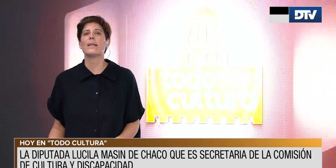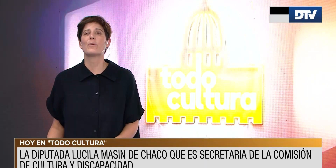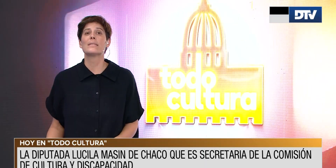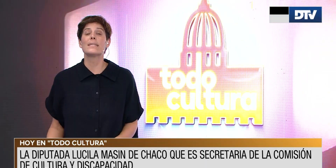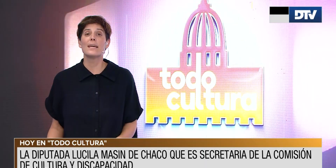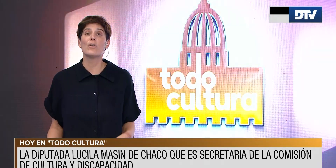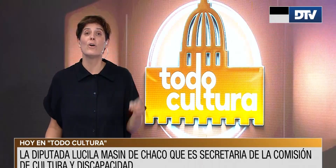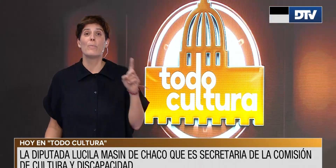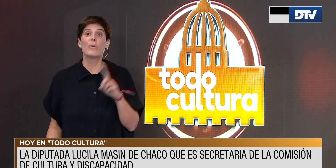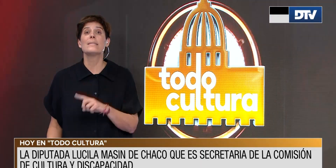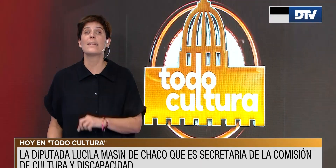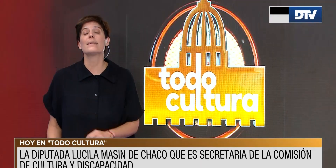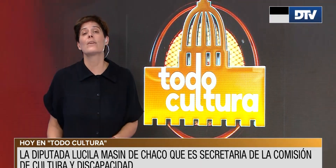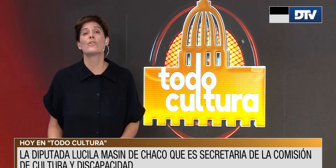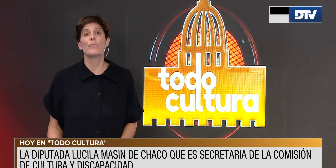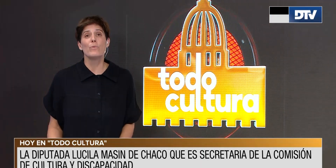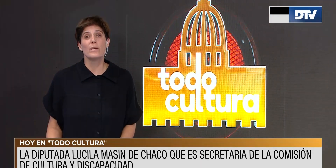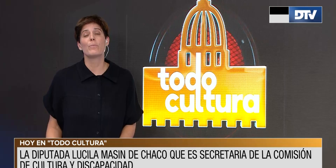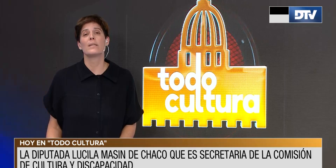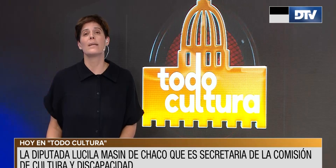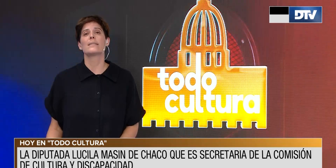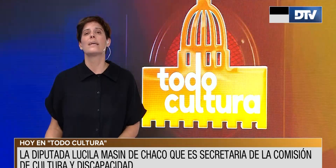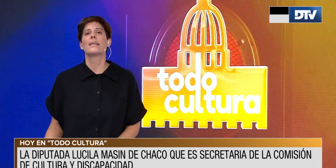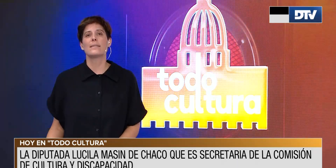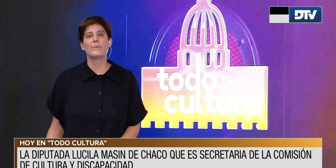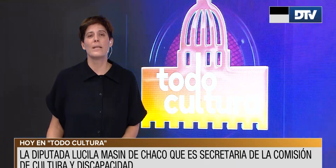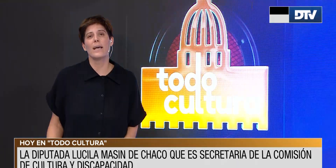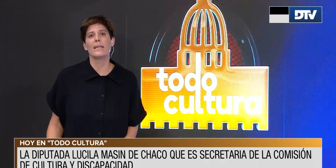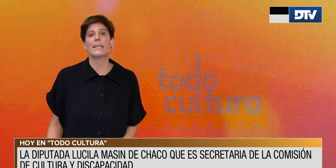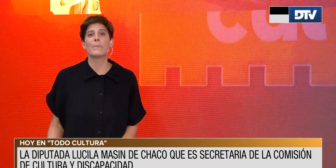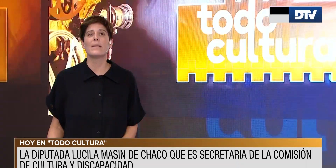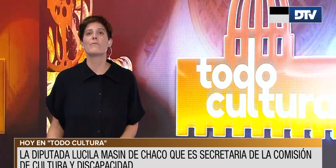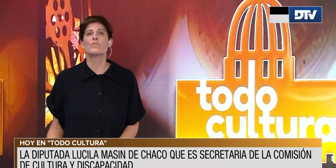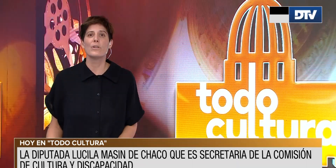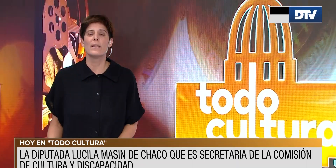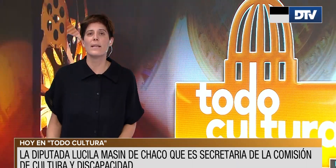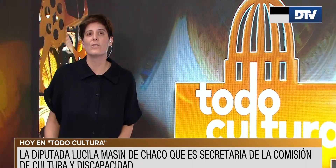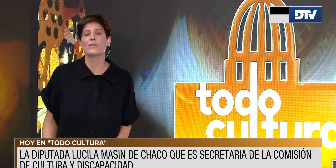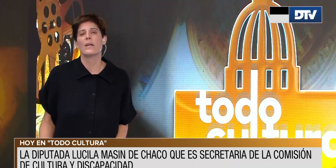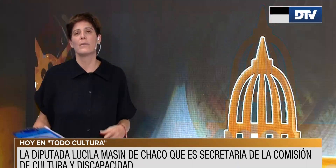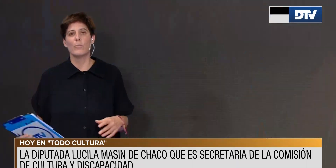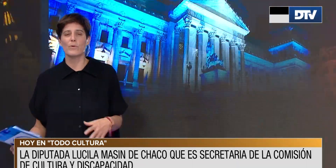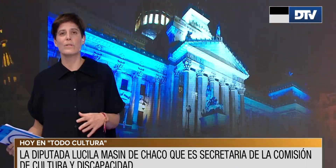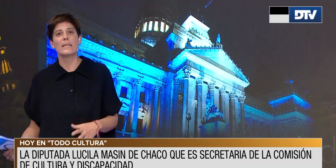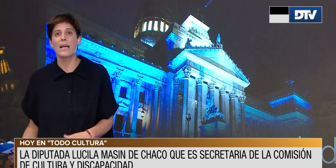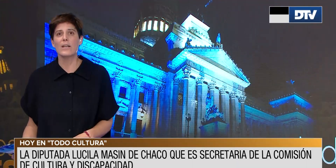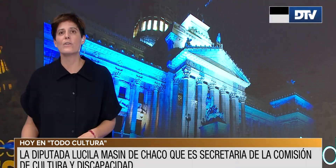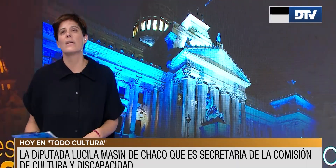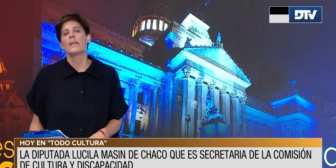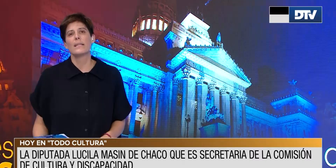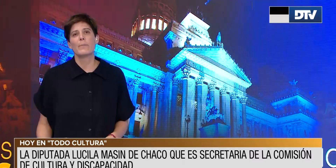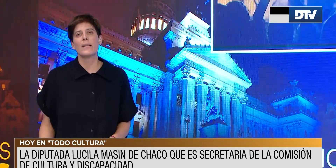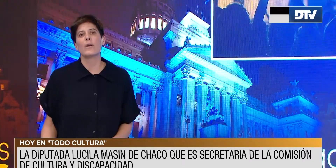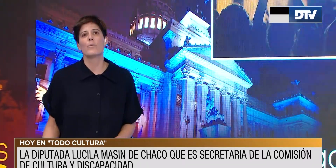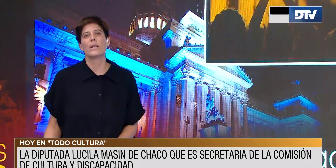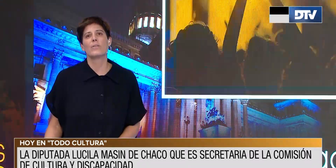Todos, que es de la provincia del Chaco, provincia que ha desarrollado muchas políticas de accesibilidad y también de difusión de derechos de los pueblos originarios